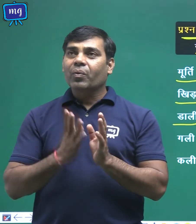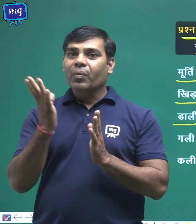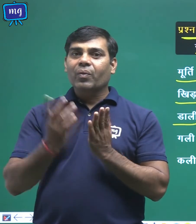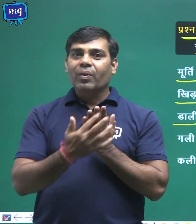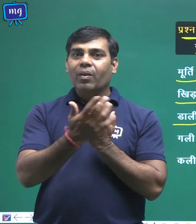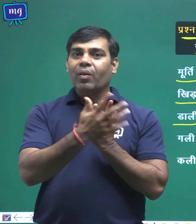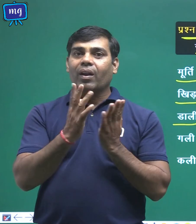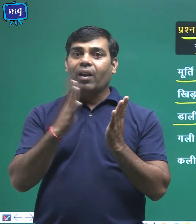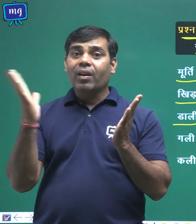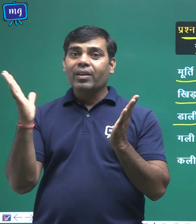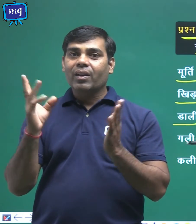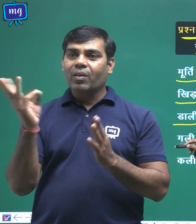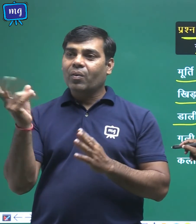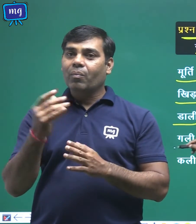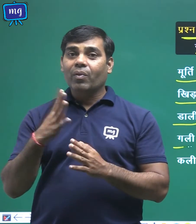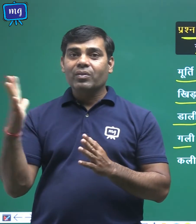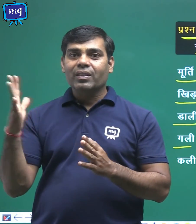डालियाँ।